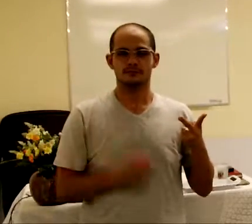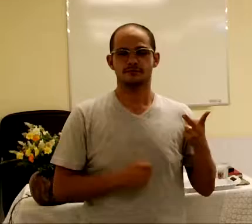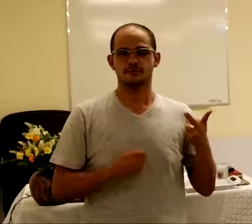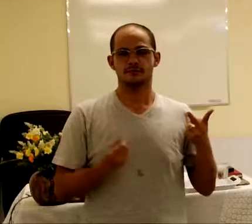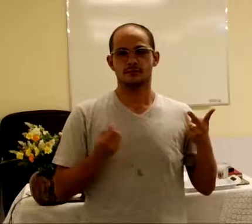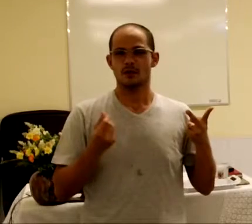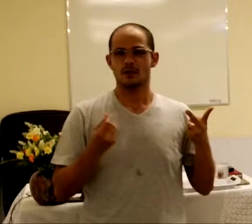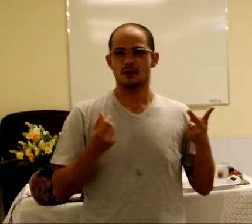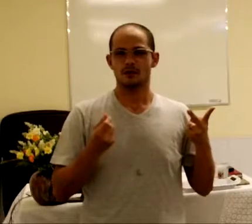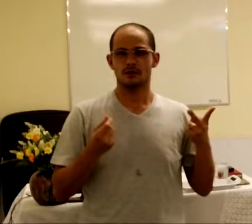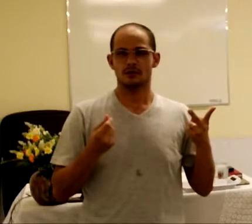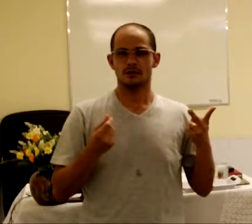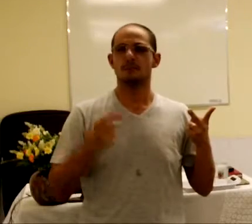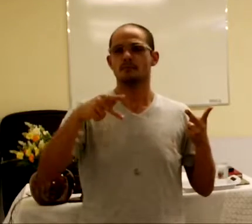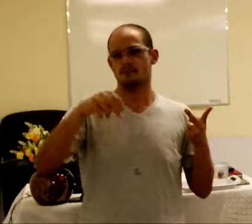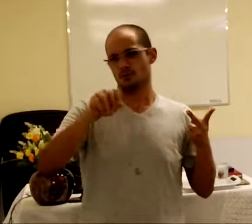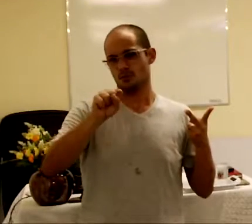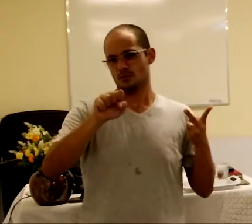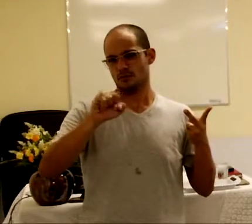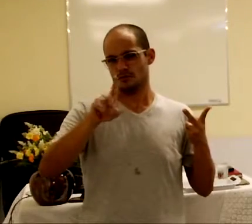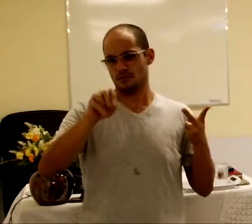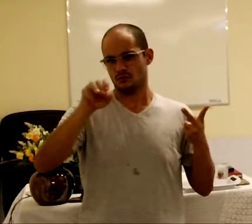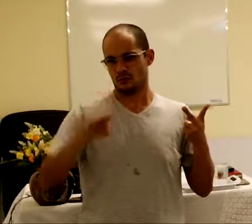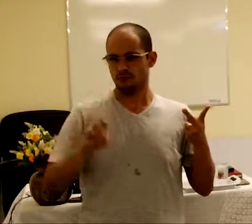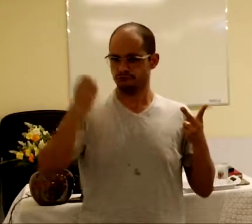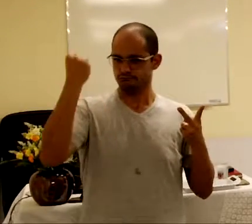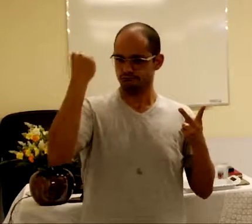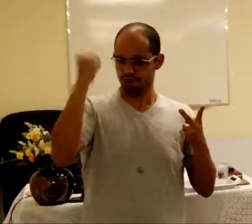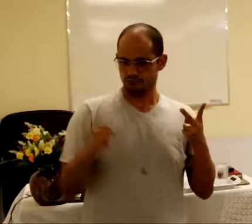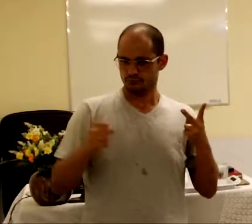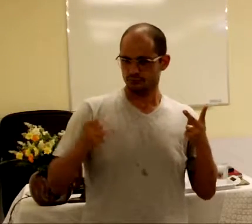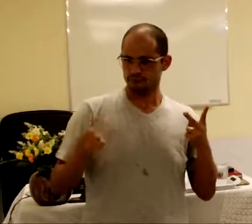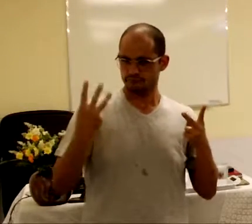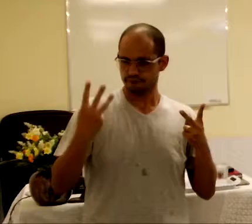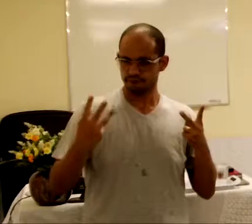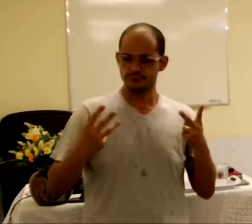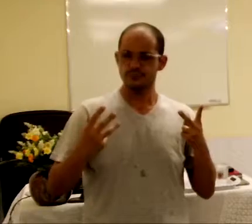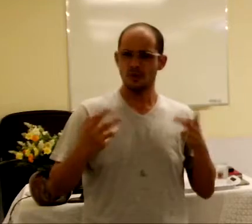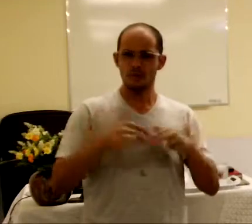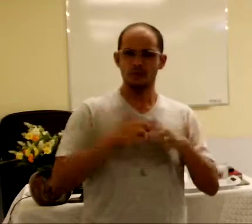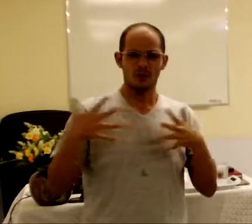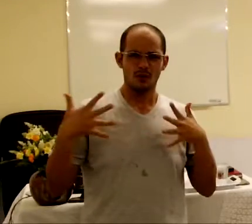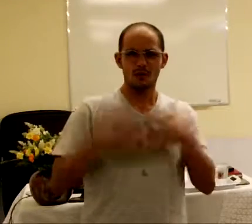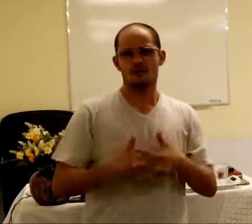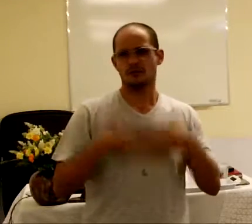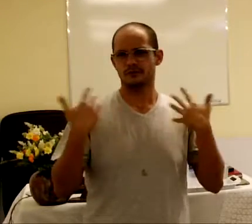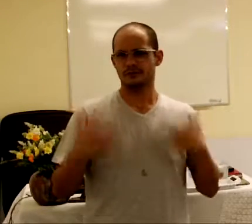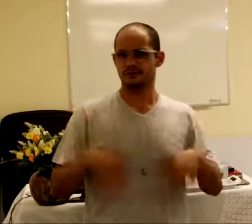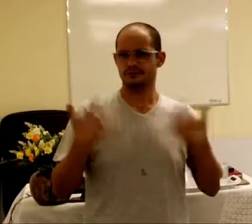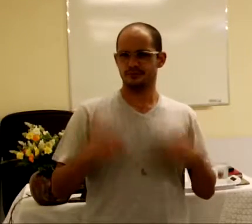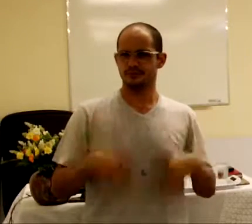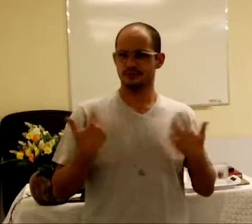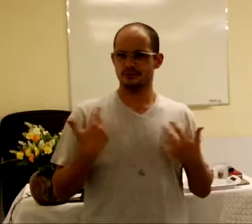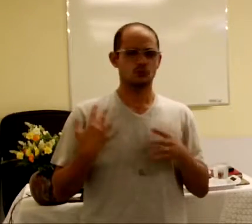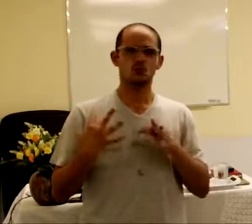O deus do mar lá? Poseidon, muito obrigado. Quer dizer, isso é uma confusão danada.